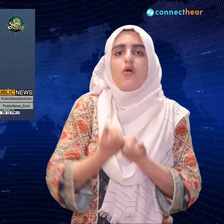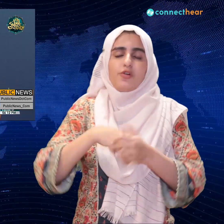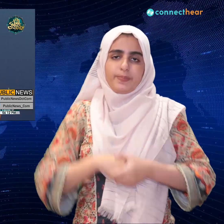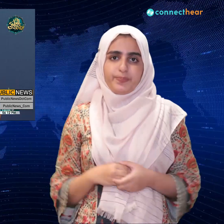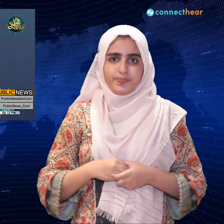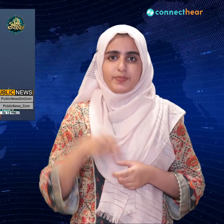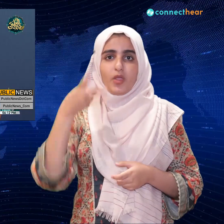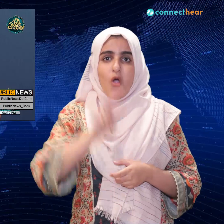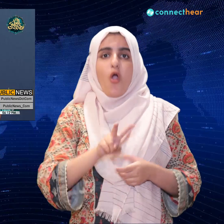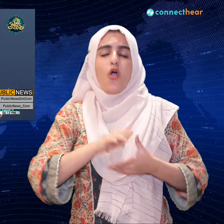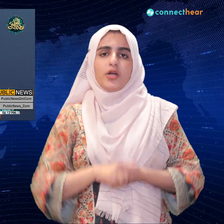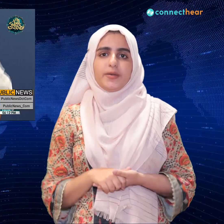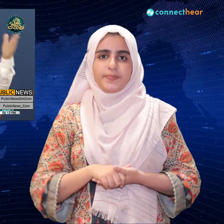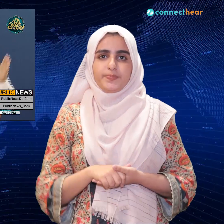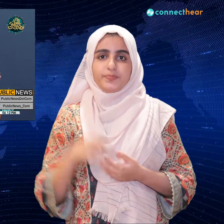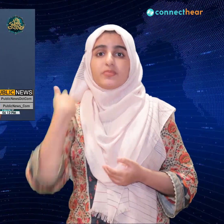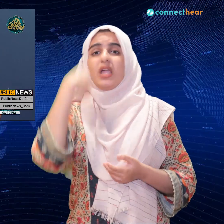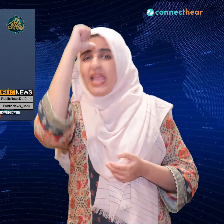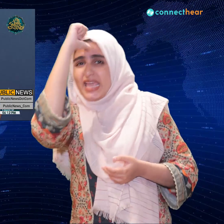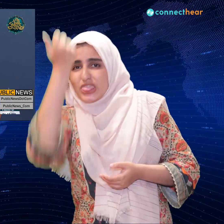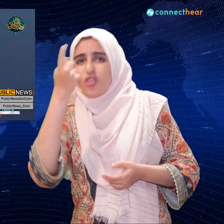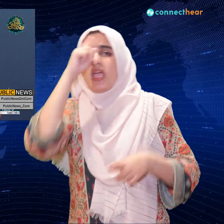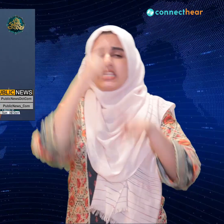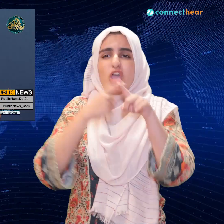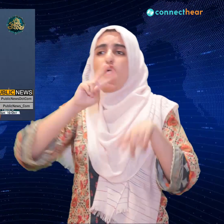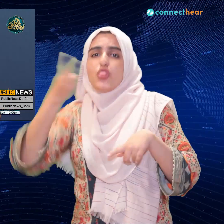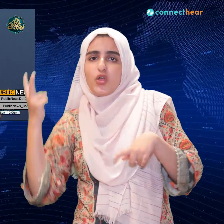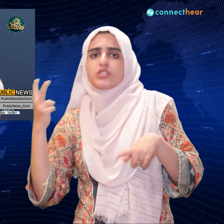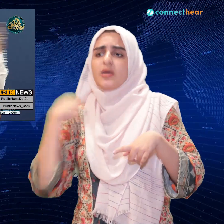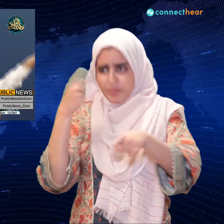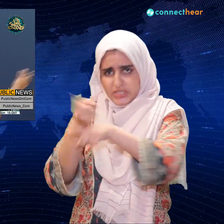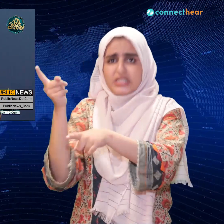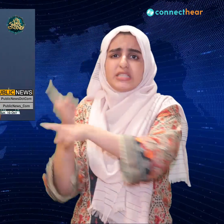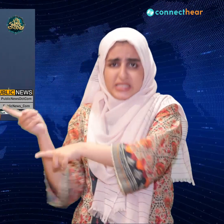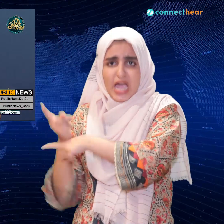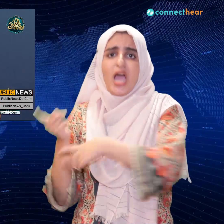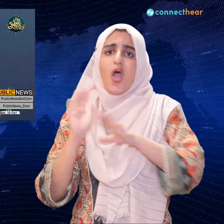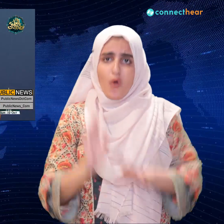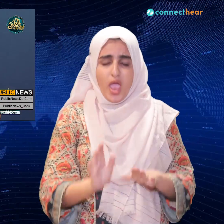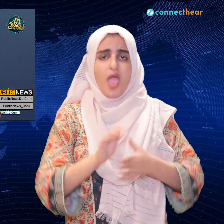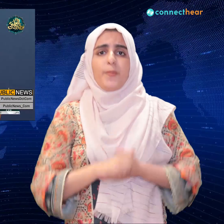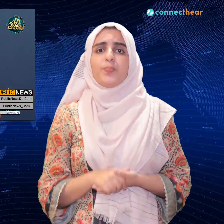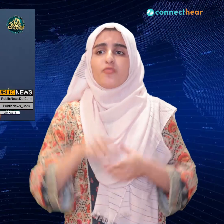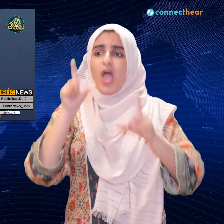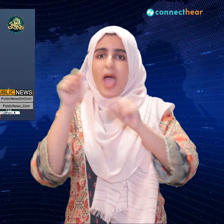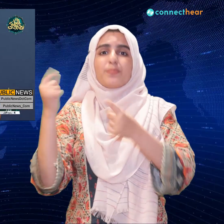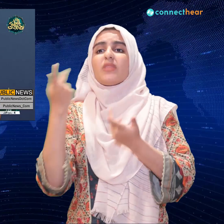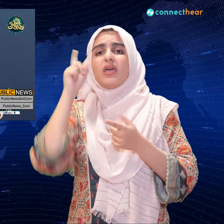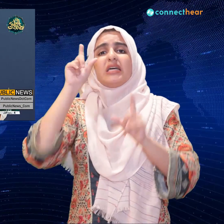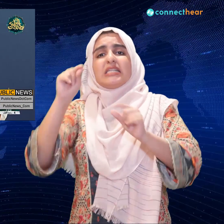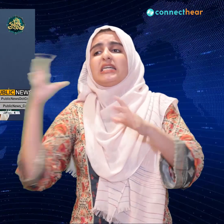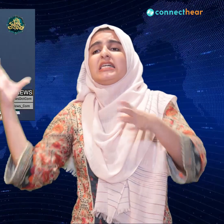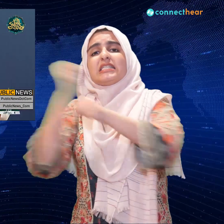باقی دین بھی جو ہیں, جو ہمارے ہندو ہیں, سکھ, ان کو بھی ہم پڑھائیں گے, کیونکہ سارے دین بات تو انسانیت کی کرتے ہیں. تو